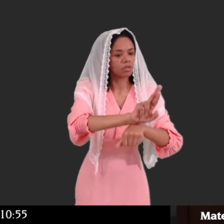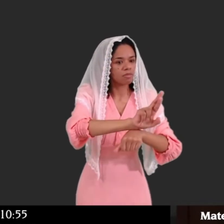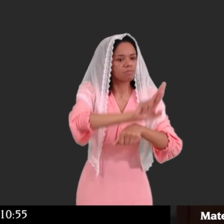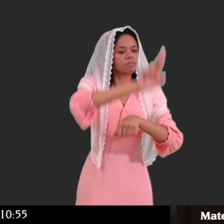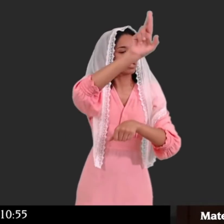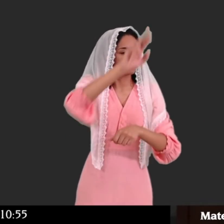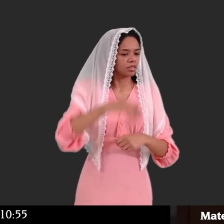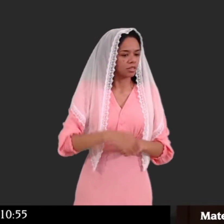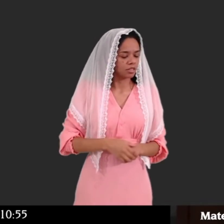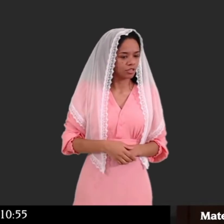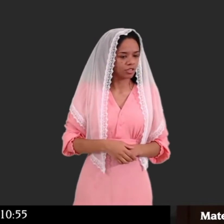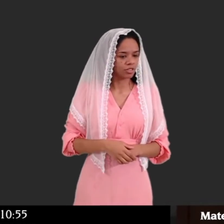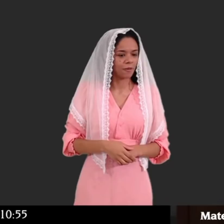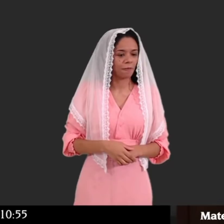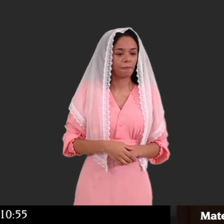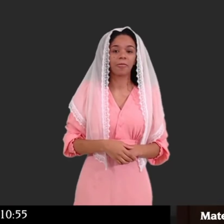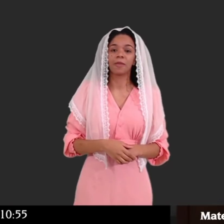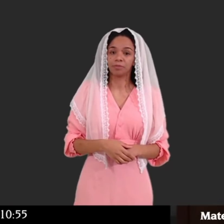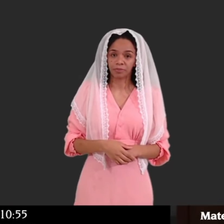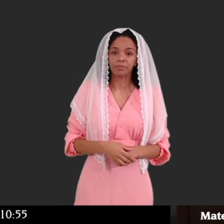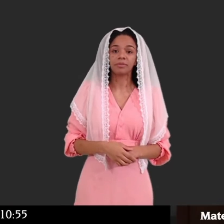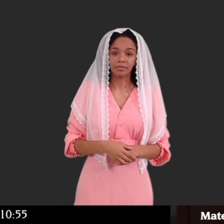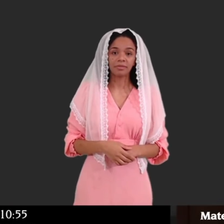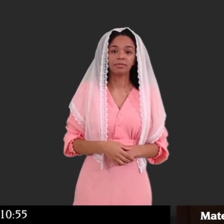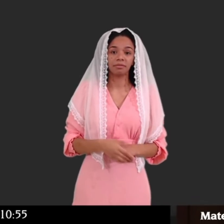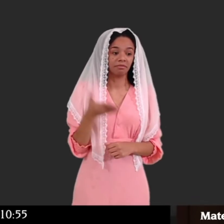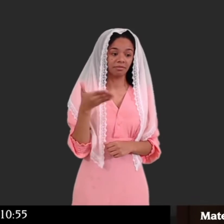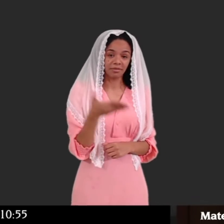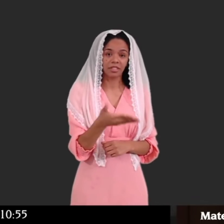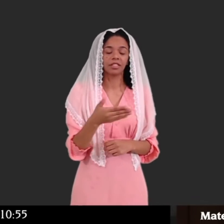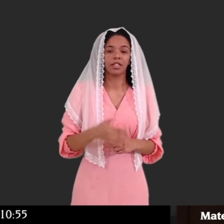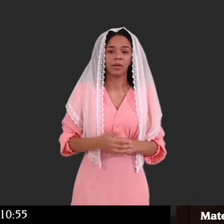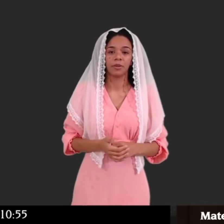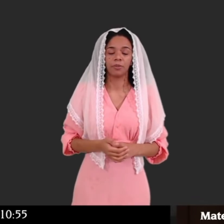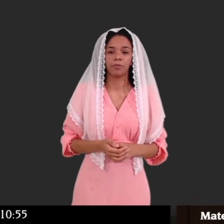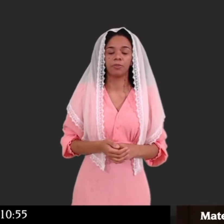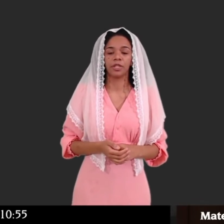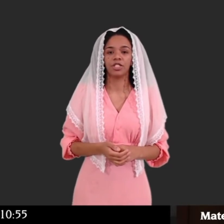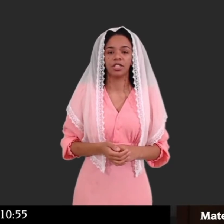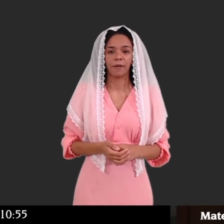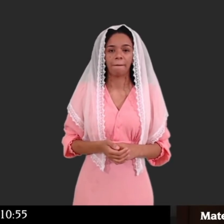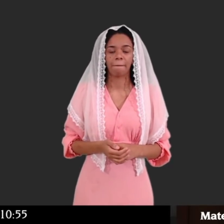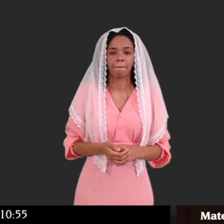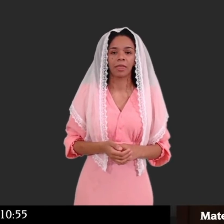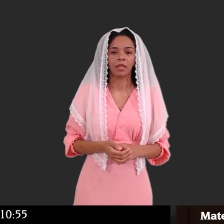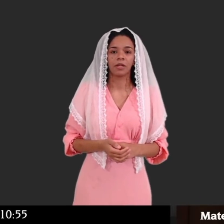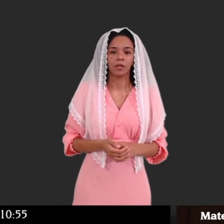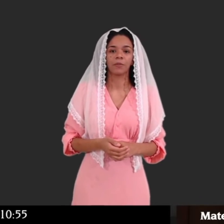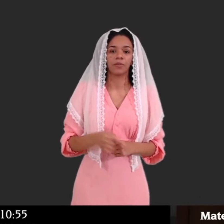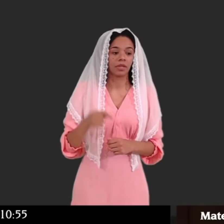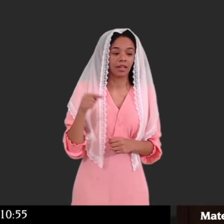lutar com oração, com busca, com firmeza. Ali,